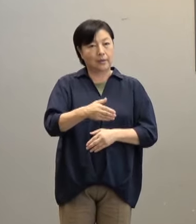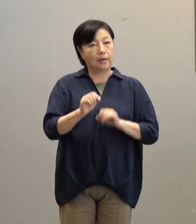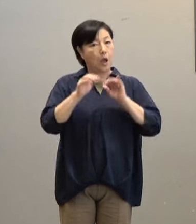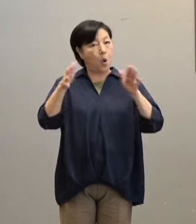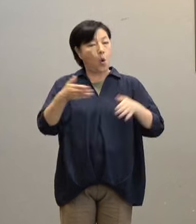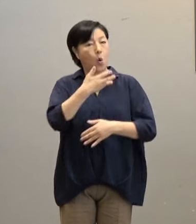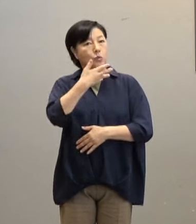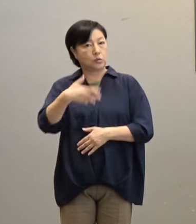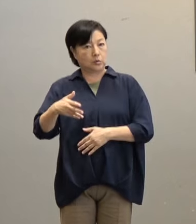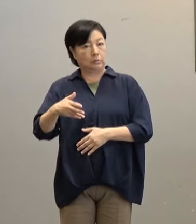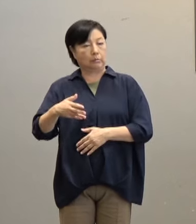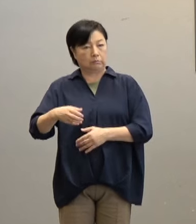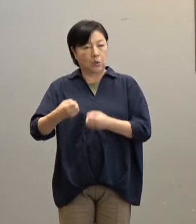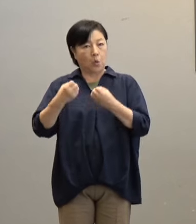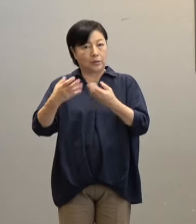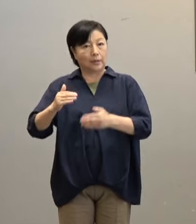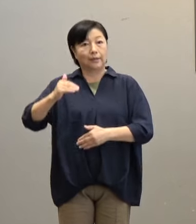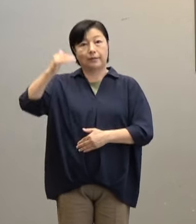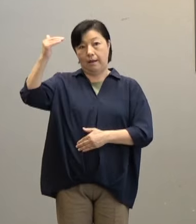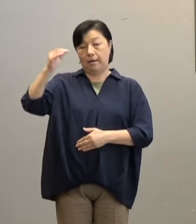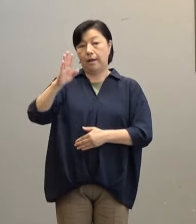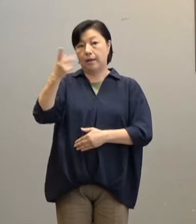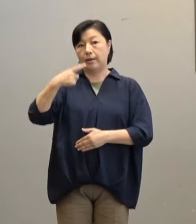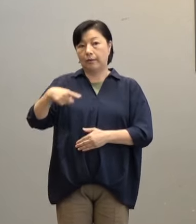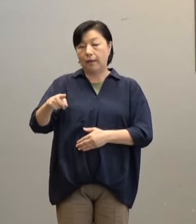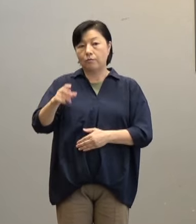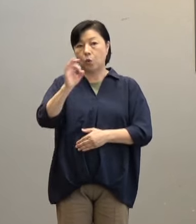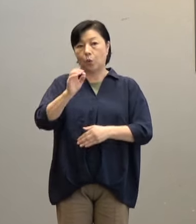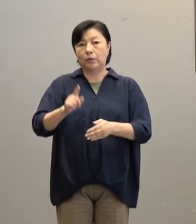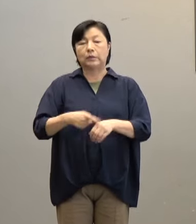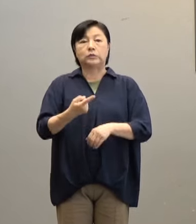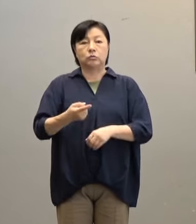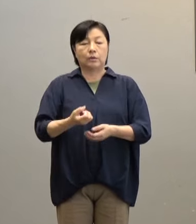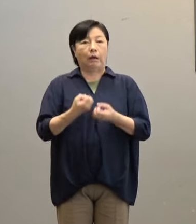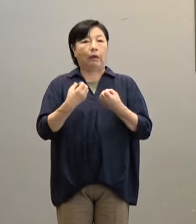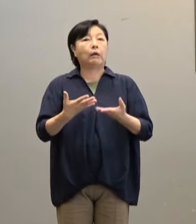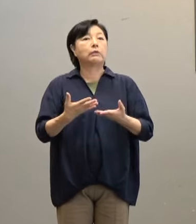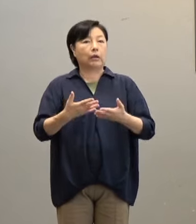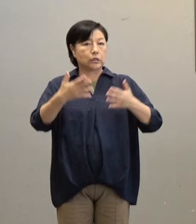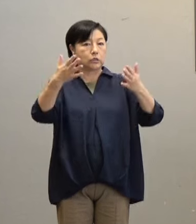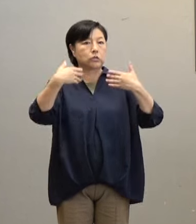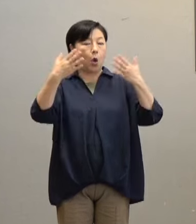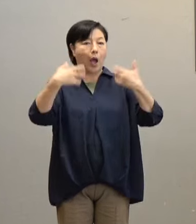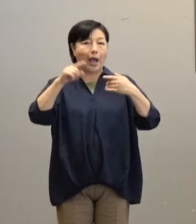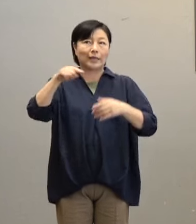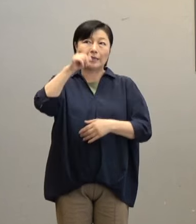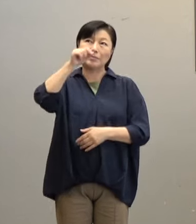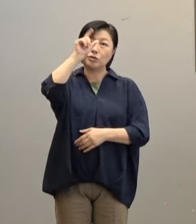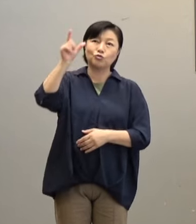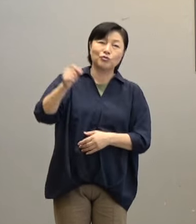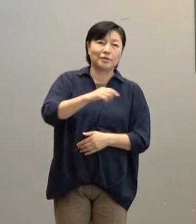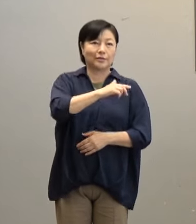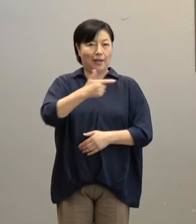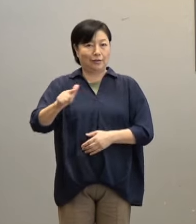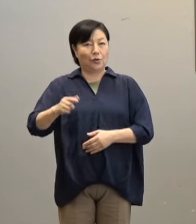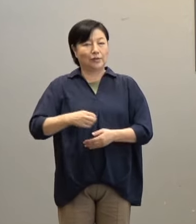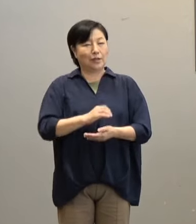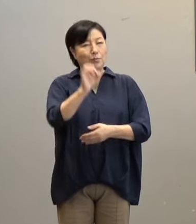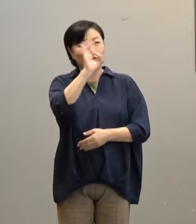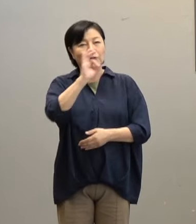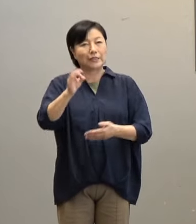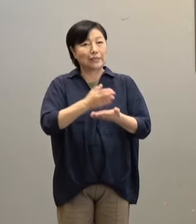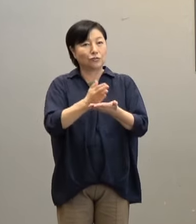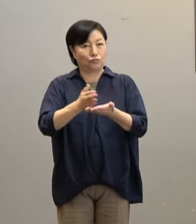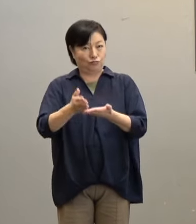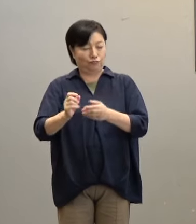から香水、新高、そして県の育成品種である新品種の秋美月など、さまざまな品種が生産をされており、